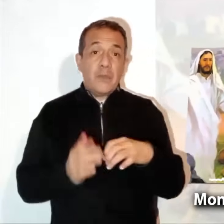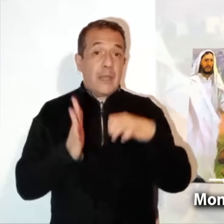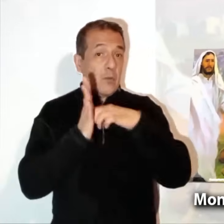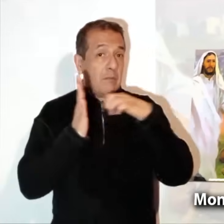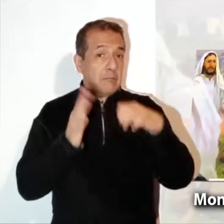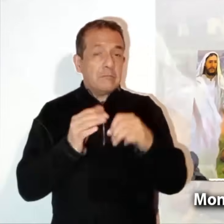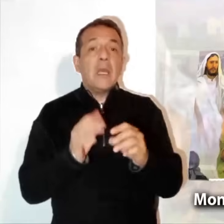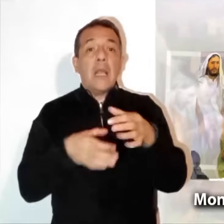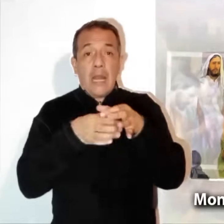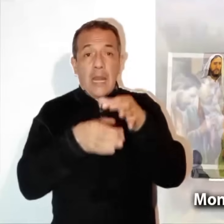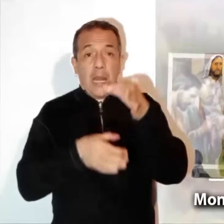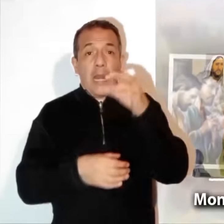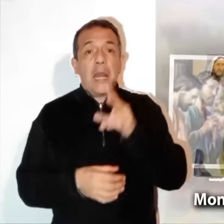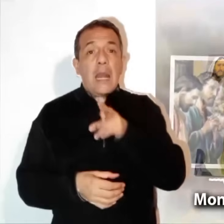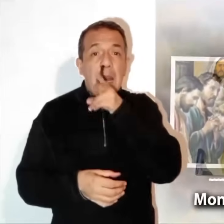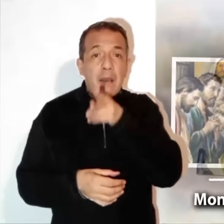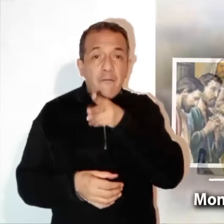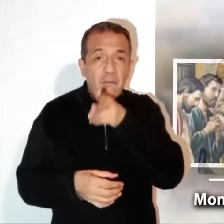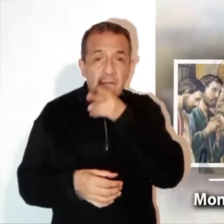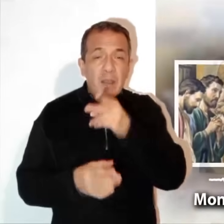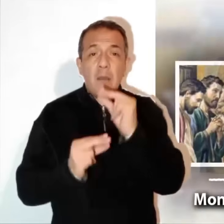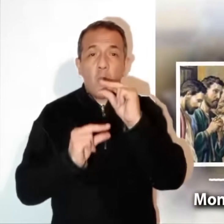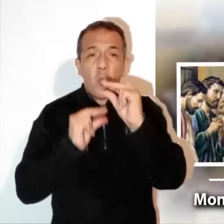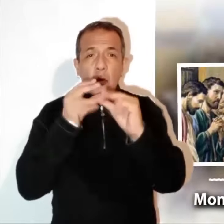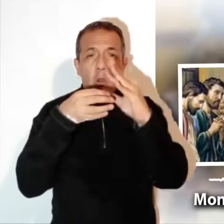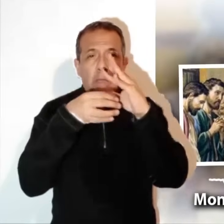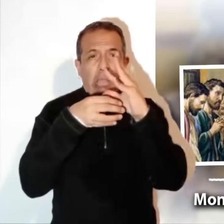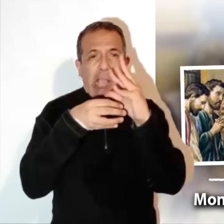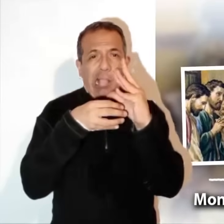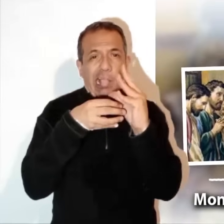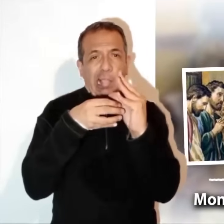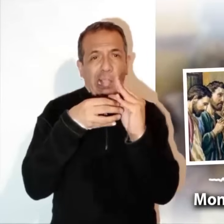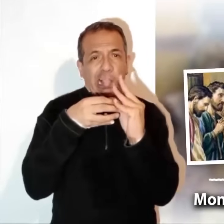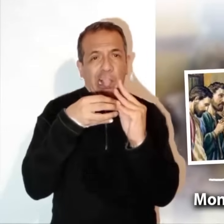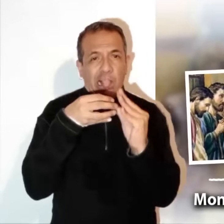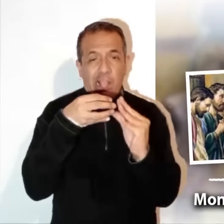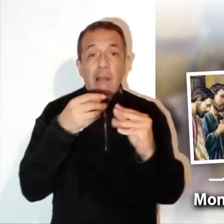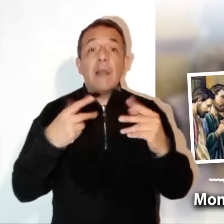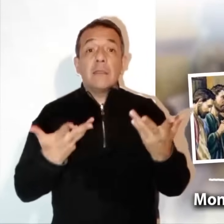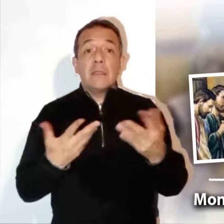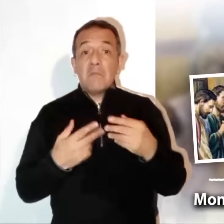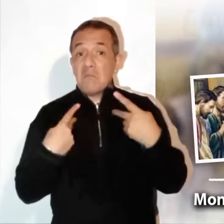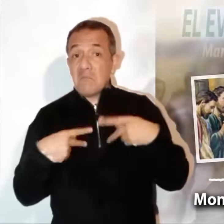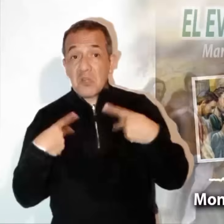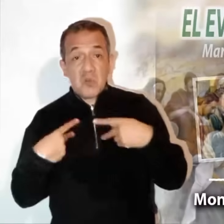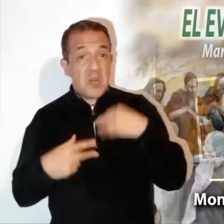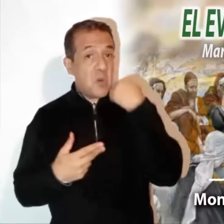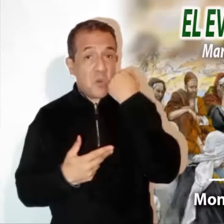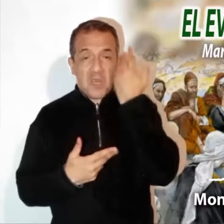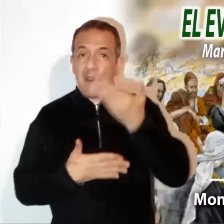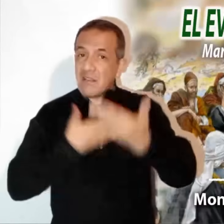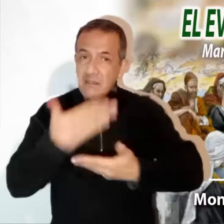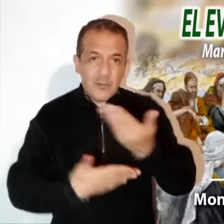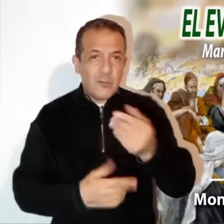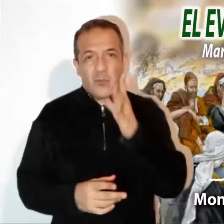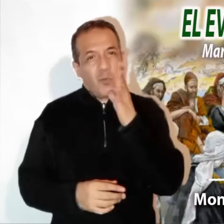deshaciendo poco a poco. Quien no quiere dar servicio, no puede ser luz.